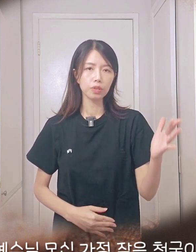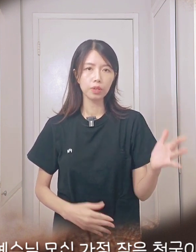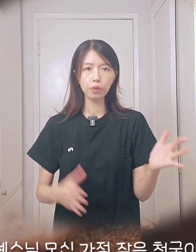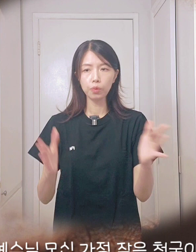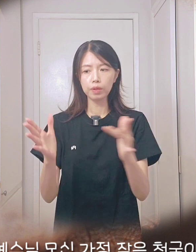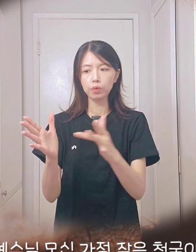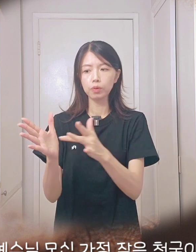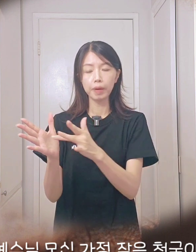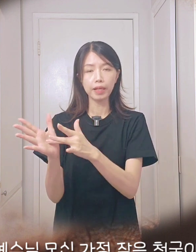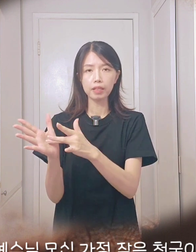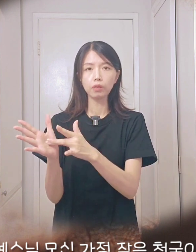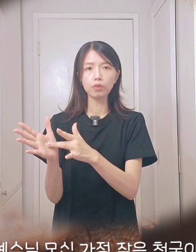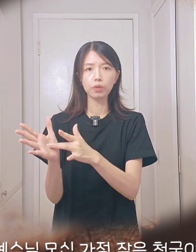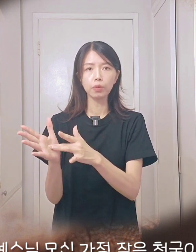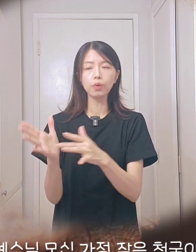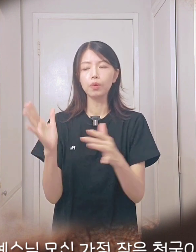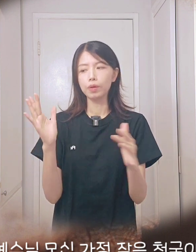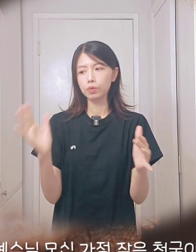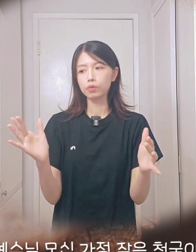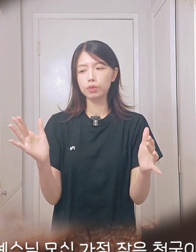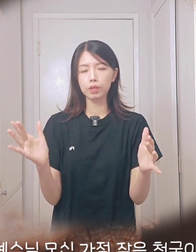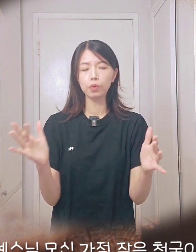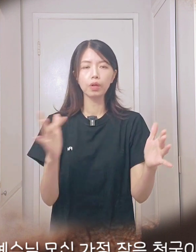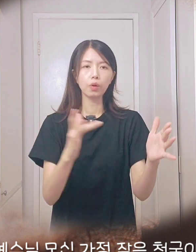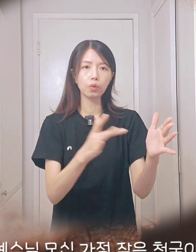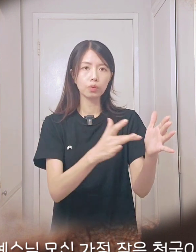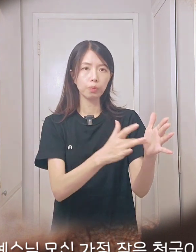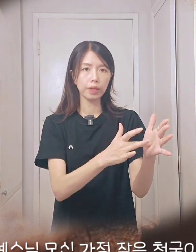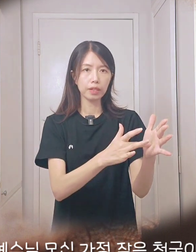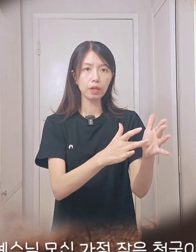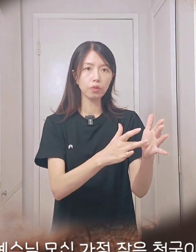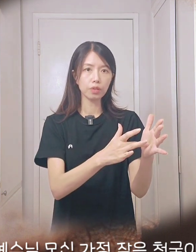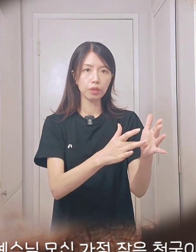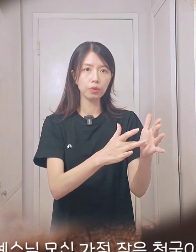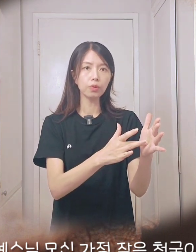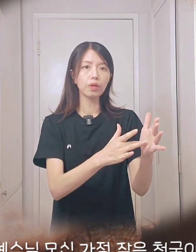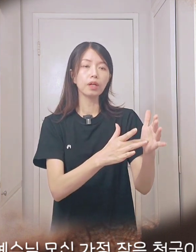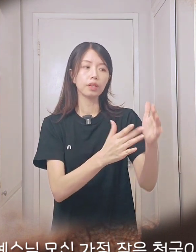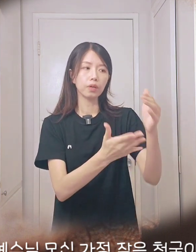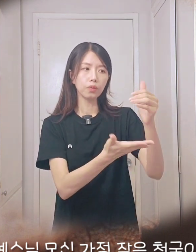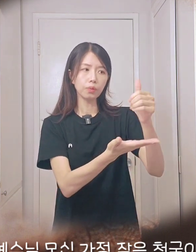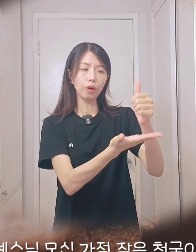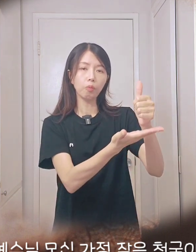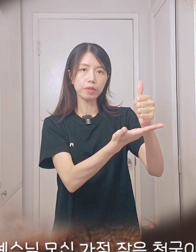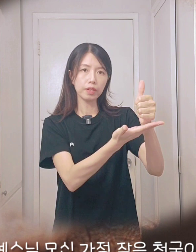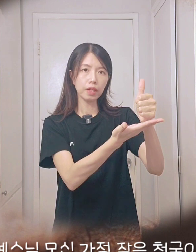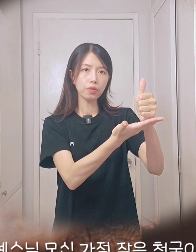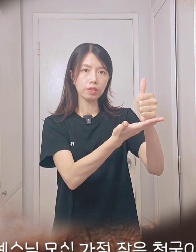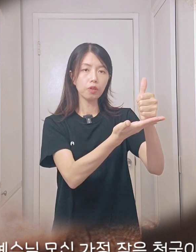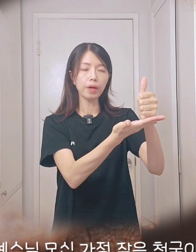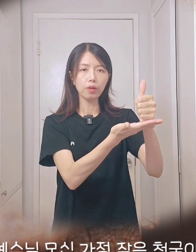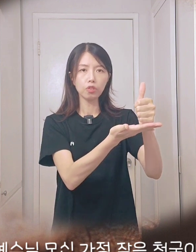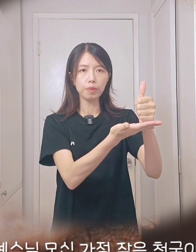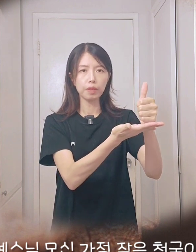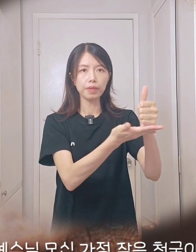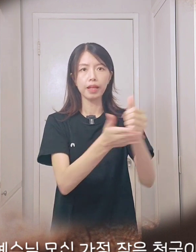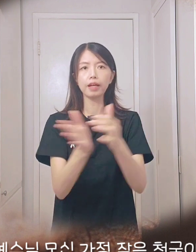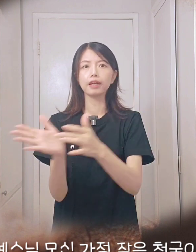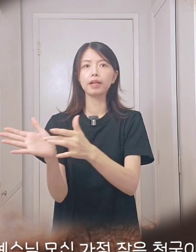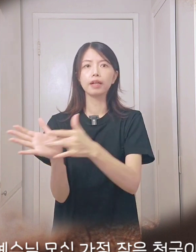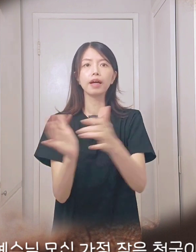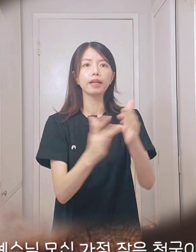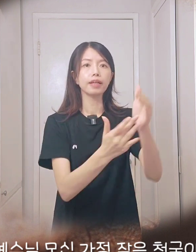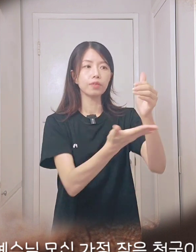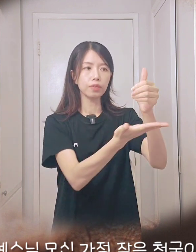오른손 중지로 왼손 바닥 찍어주시고 왼손 중지로 오른손 바닥 찍어주시고 그리고 엄지를 세우셔서 받쳐주시면